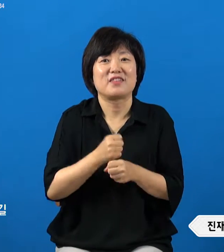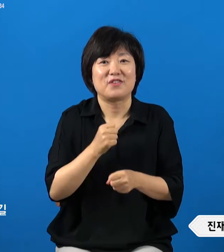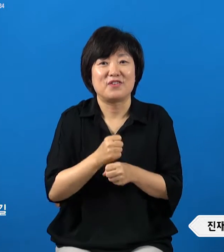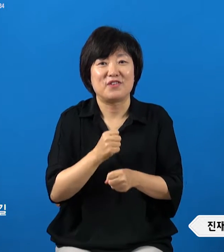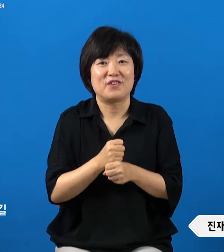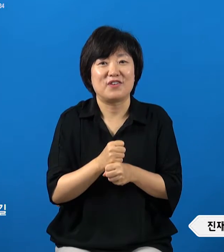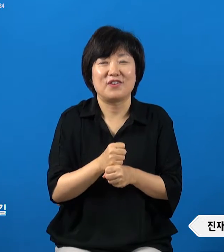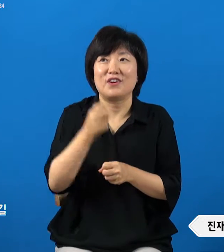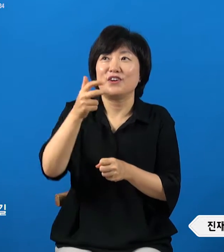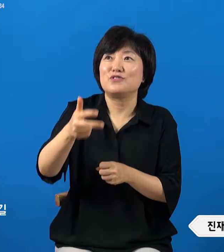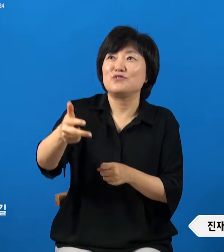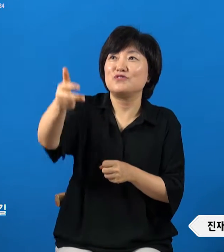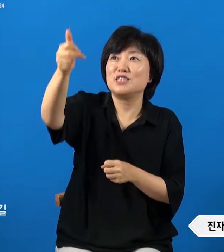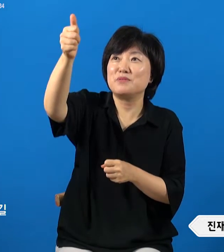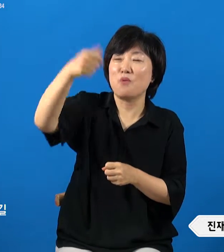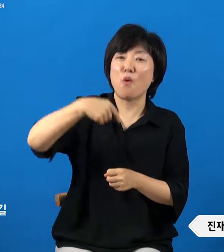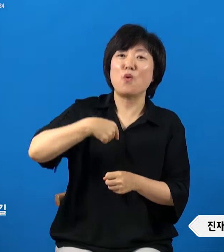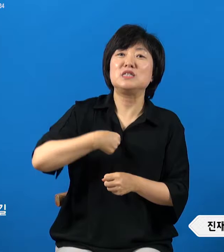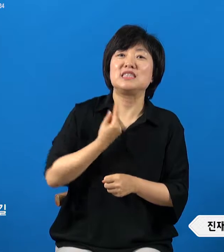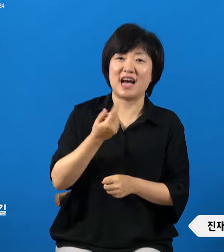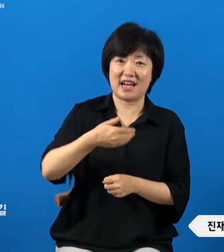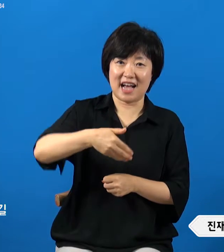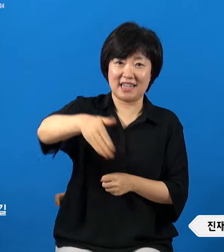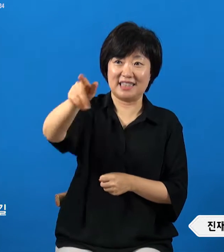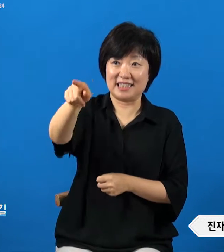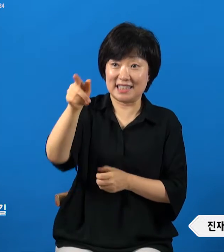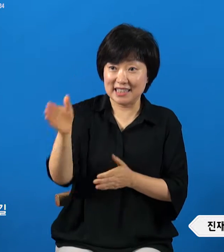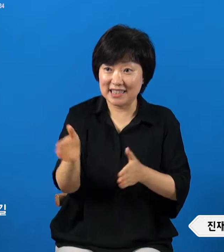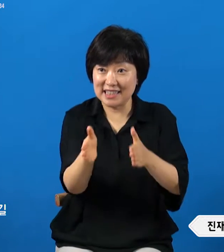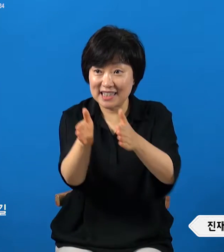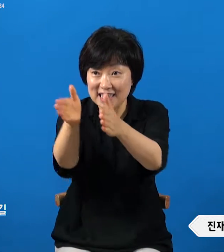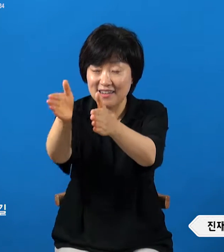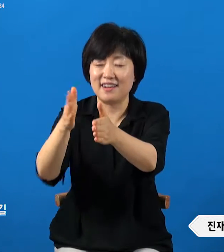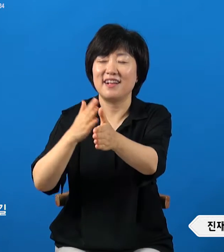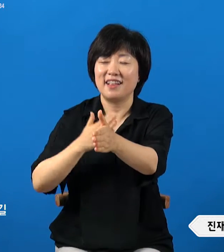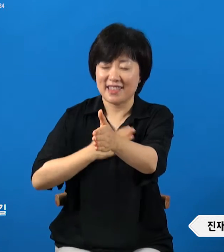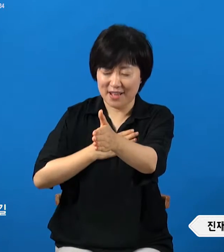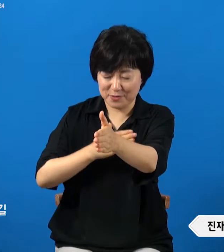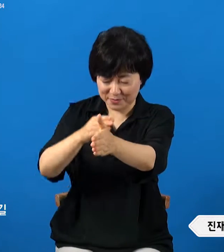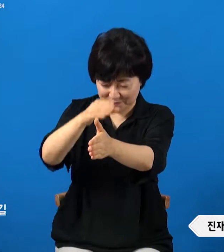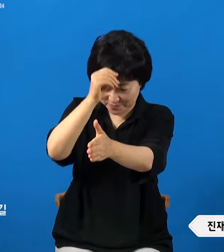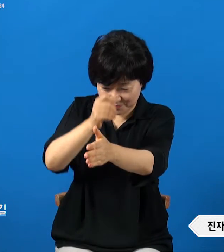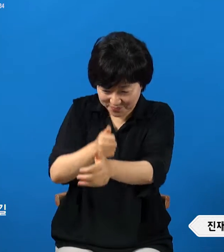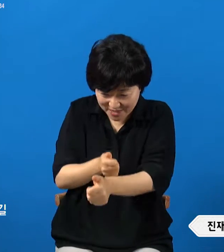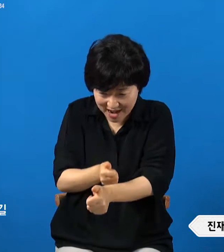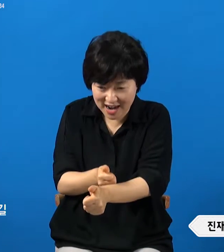주님이 홀로 가신 그 길 나도 따라가오.